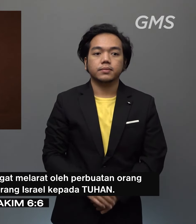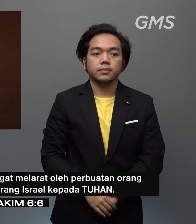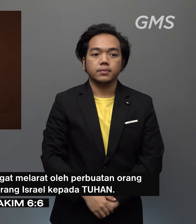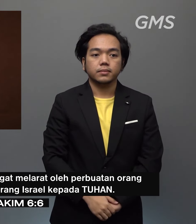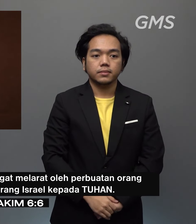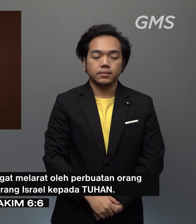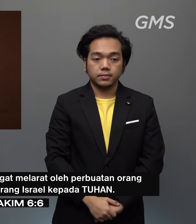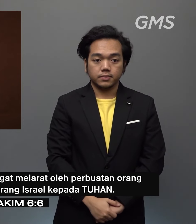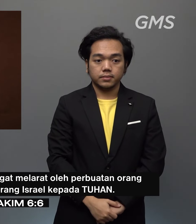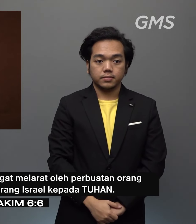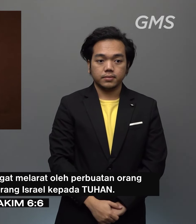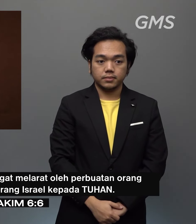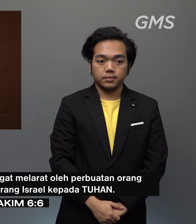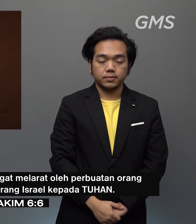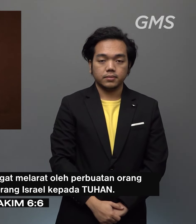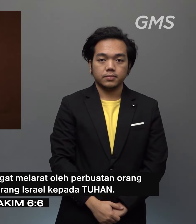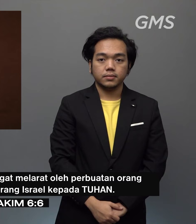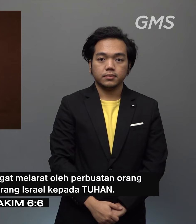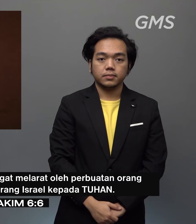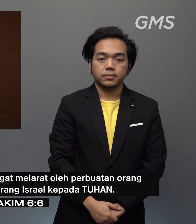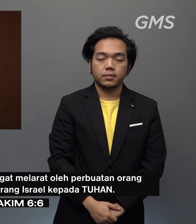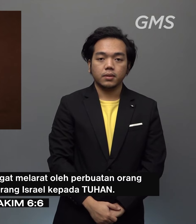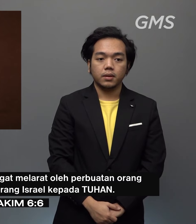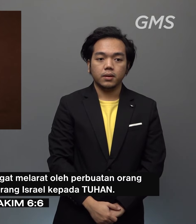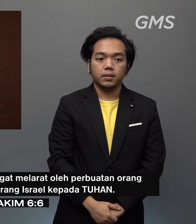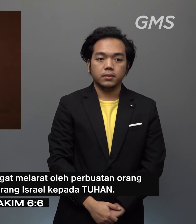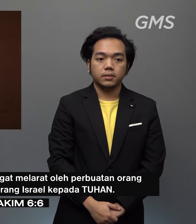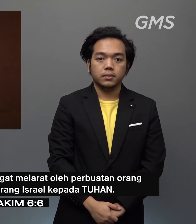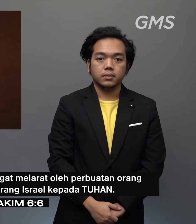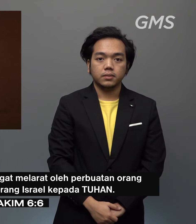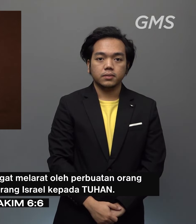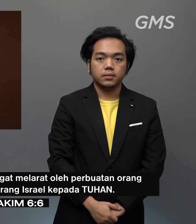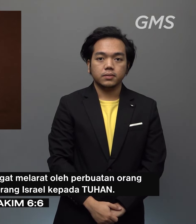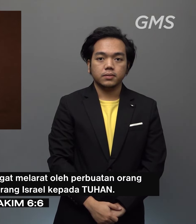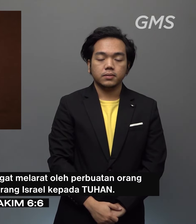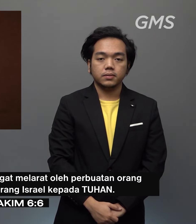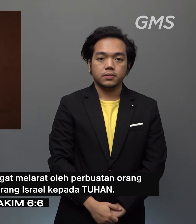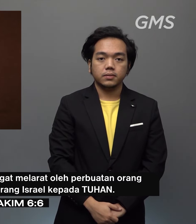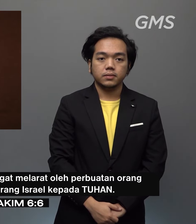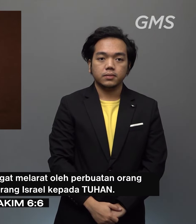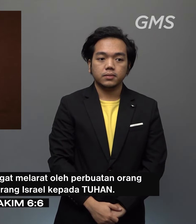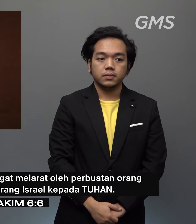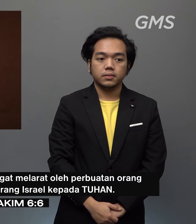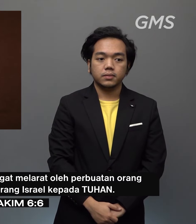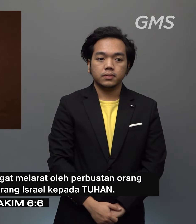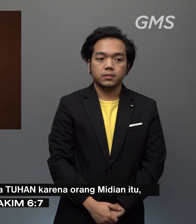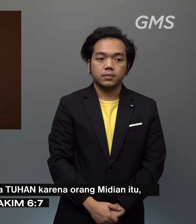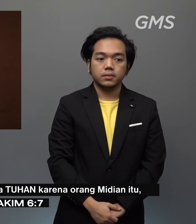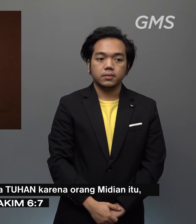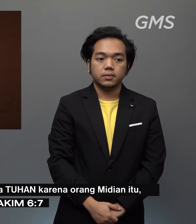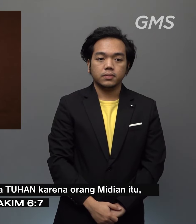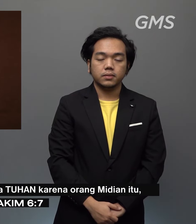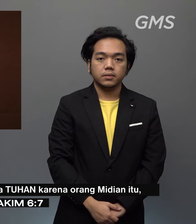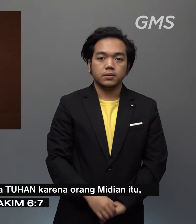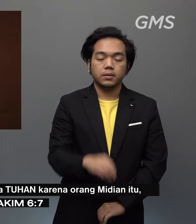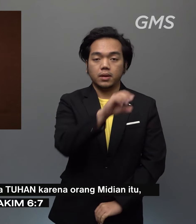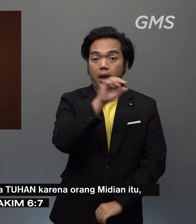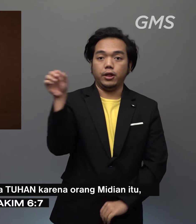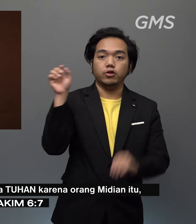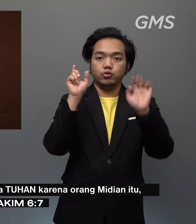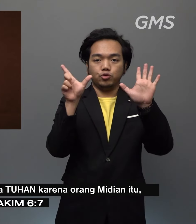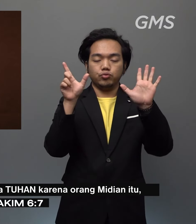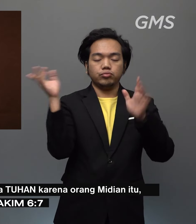Israel menjadi sangat melarat oleh perbuatan orang Midian itu. Lalu berserulah orang Israel kepada Tuhan. Ketika orang